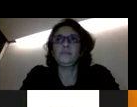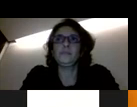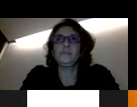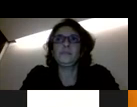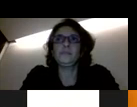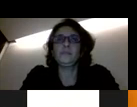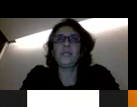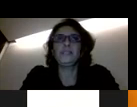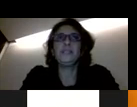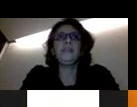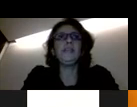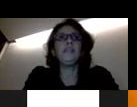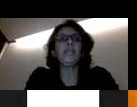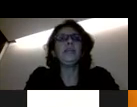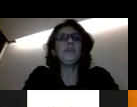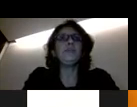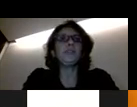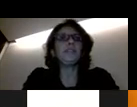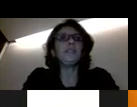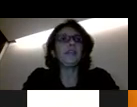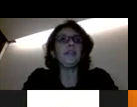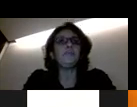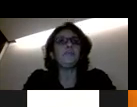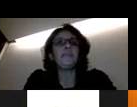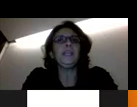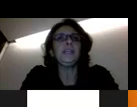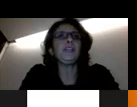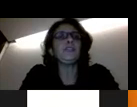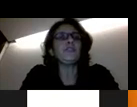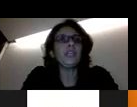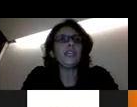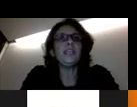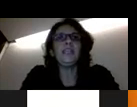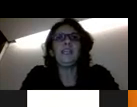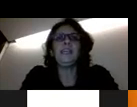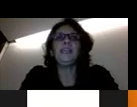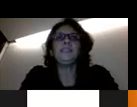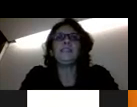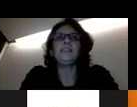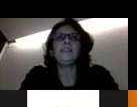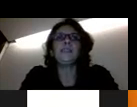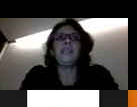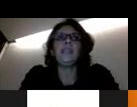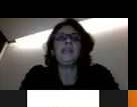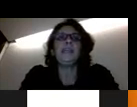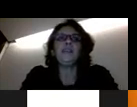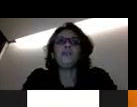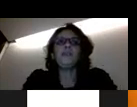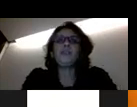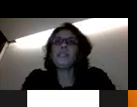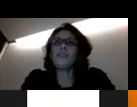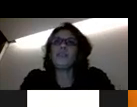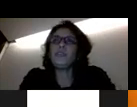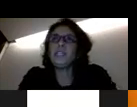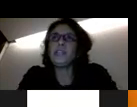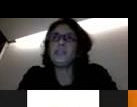Fabi, no sé qué aquí seguimos. Lo que es muy importante reconocer aquí es crear un